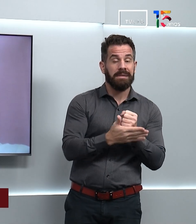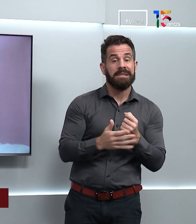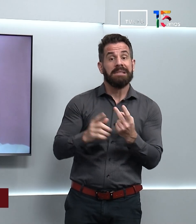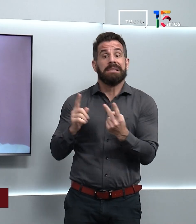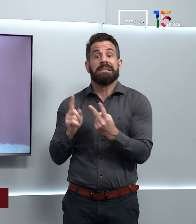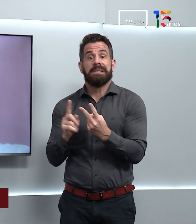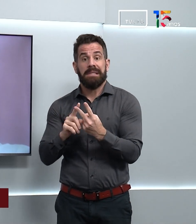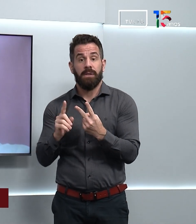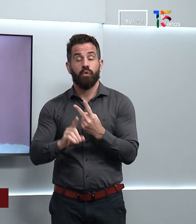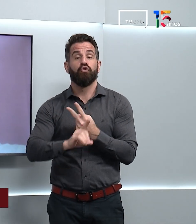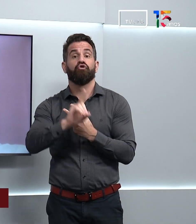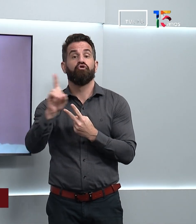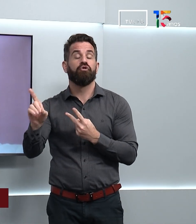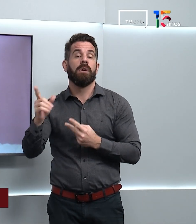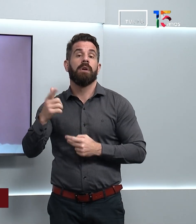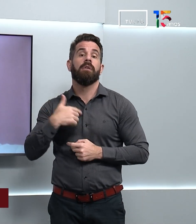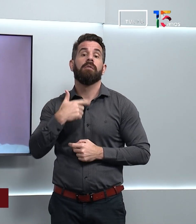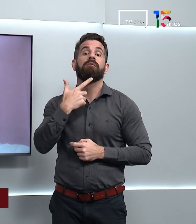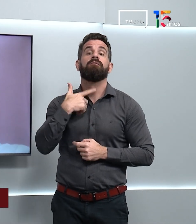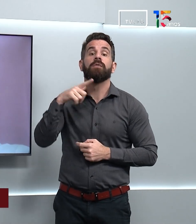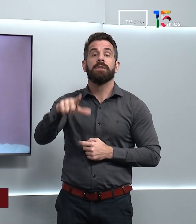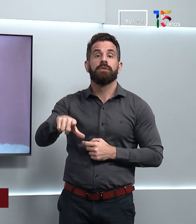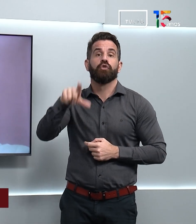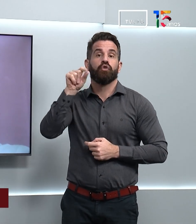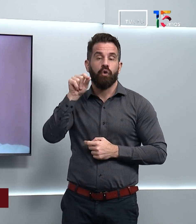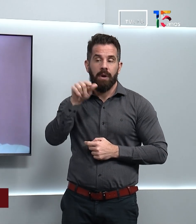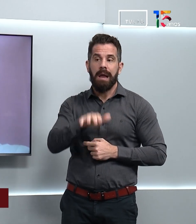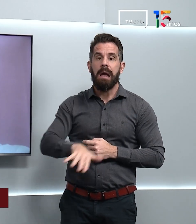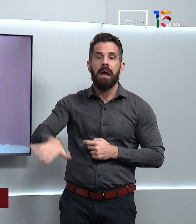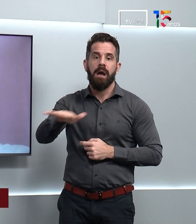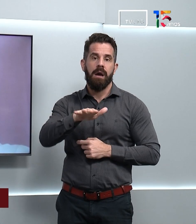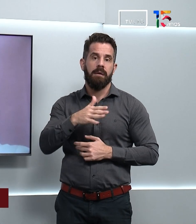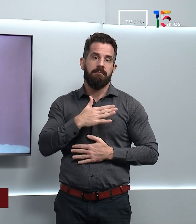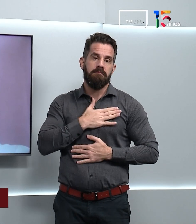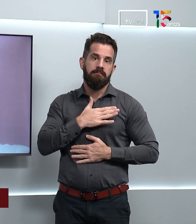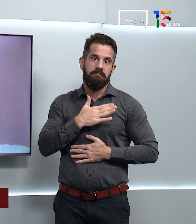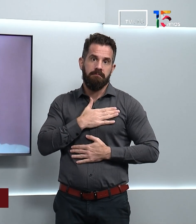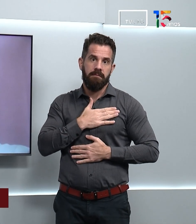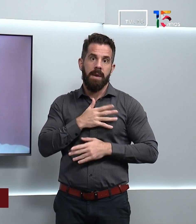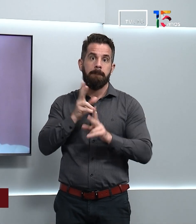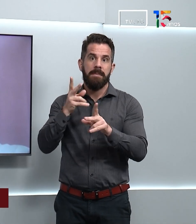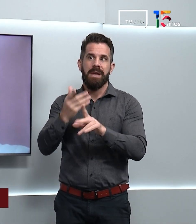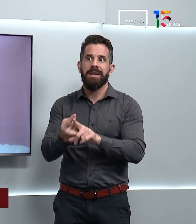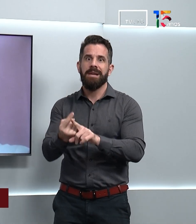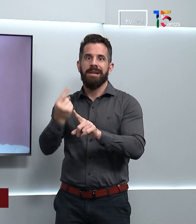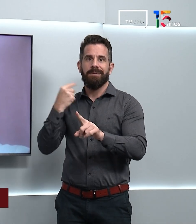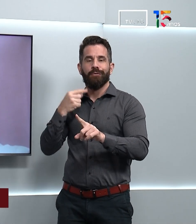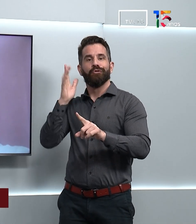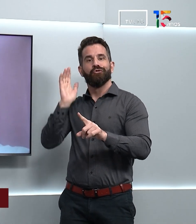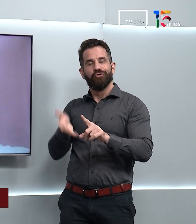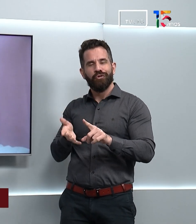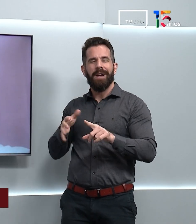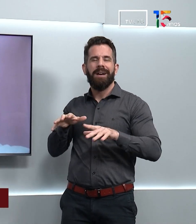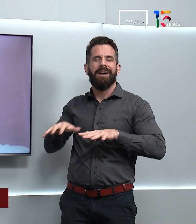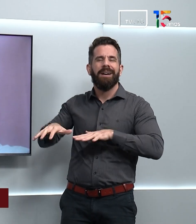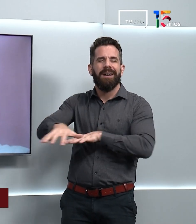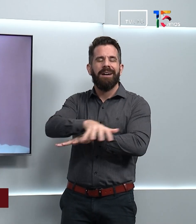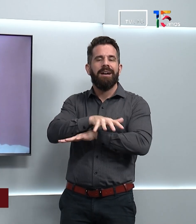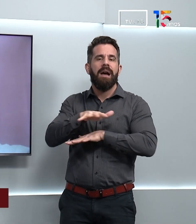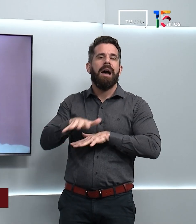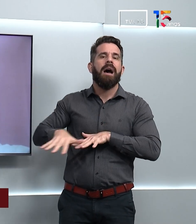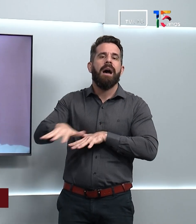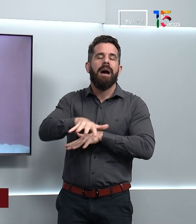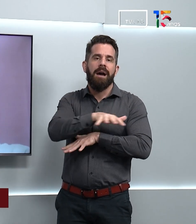seria, ele escolheria a área específica conforme o itinerário formativo cursado no ensino médio, tendo em vista qual